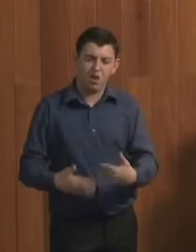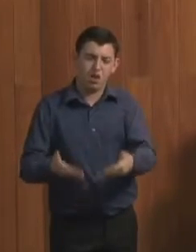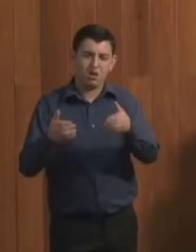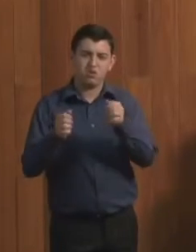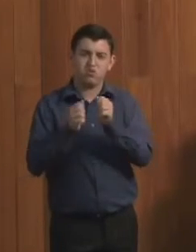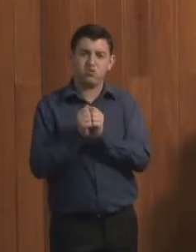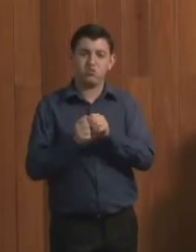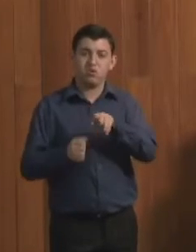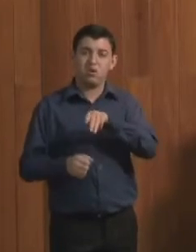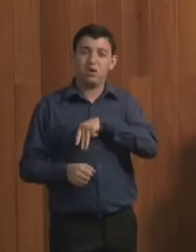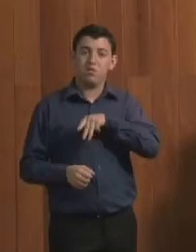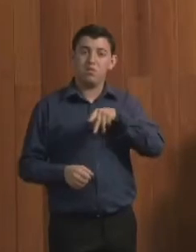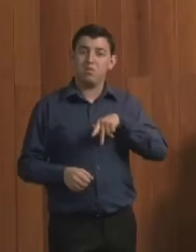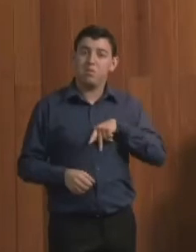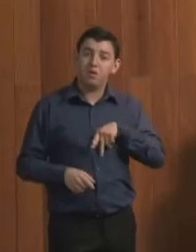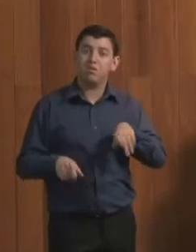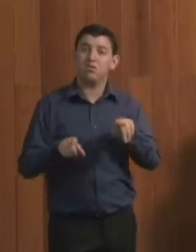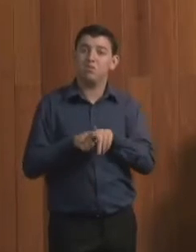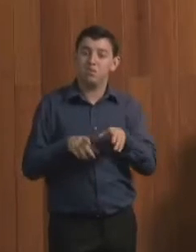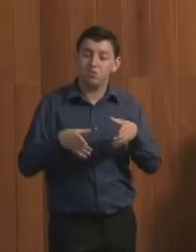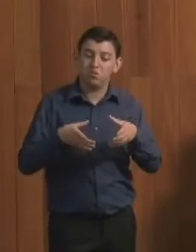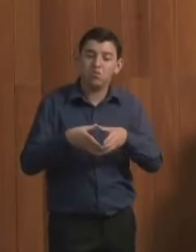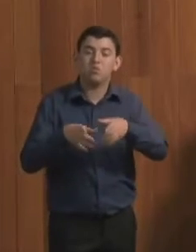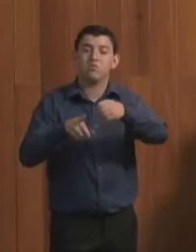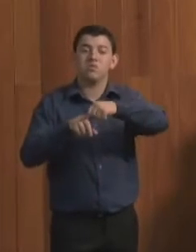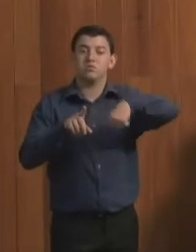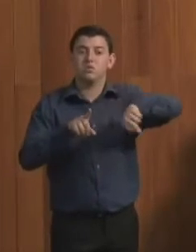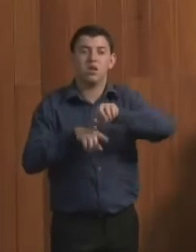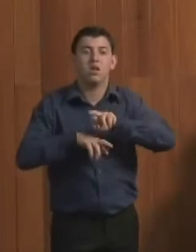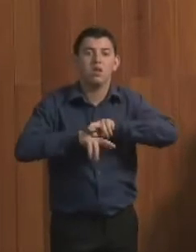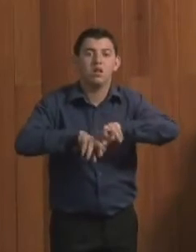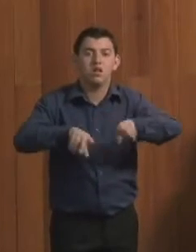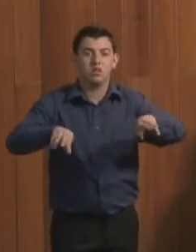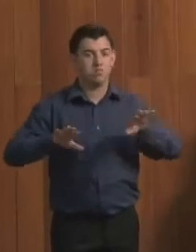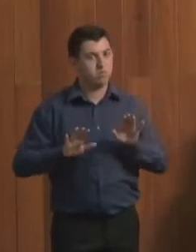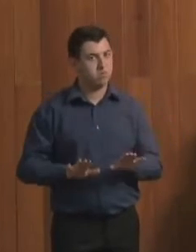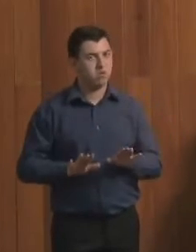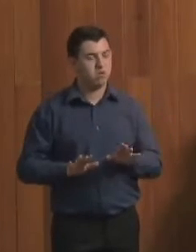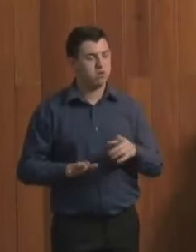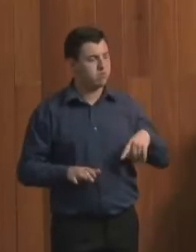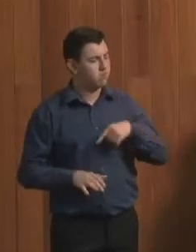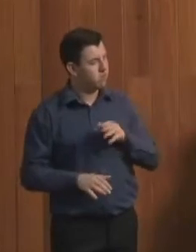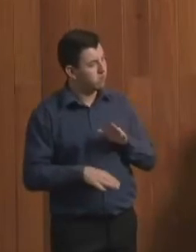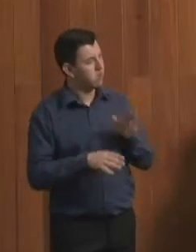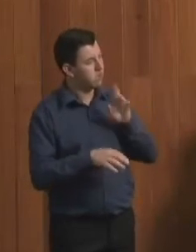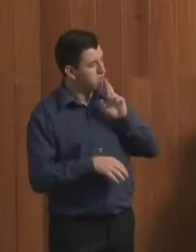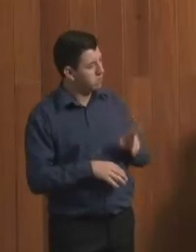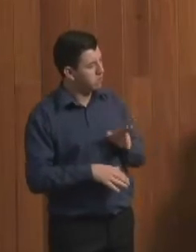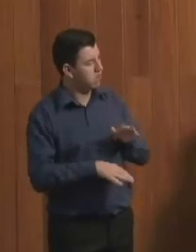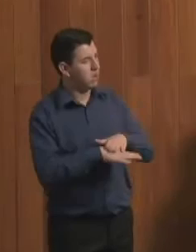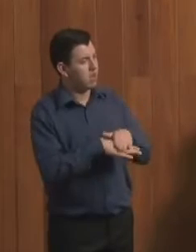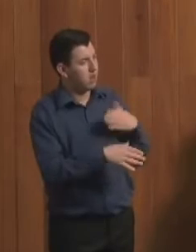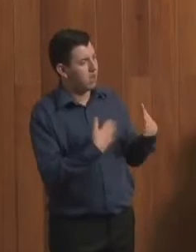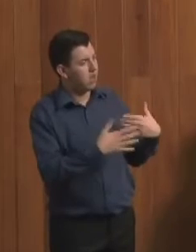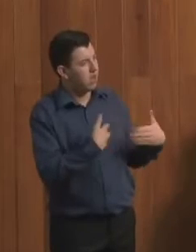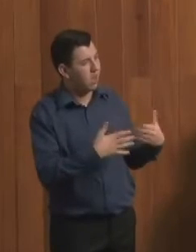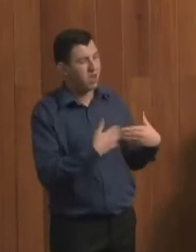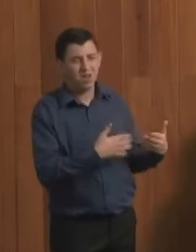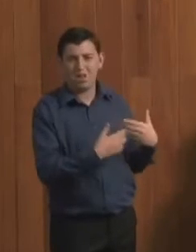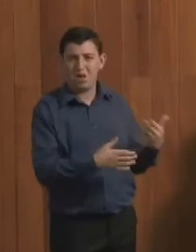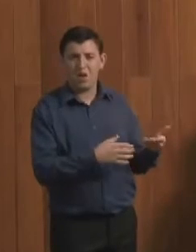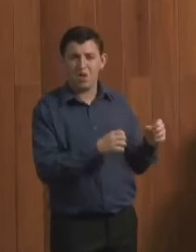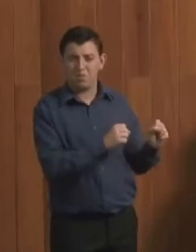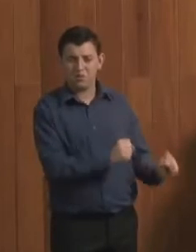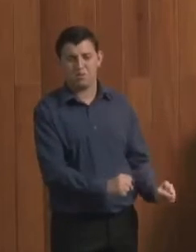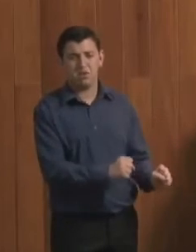pelo Ministério Público e os movimentos sociais. Nós conversamos sobre várias possibilidades, várias alternativas, e